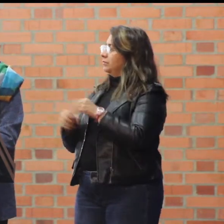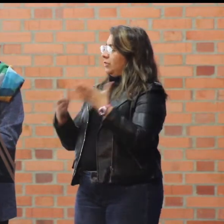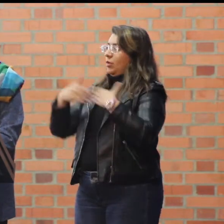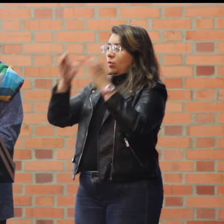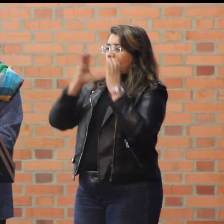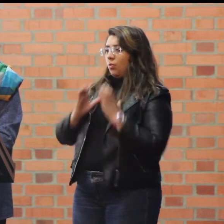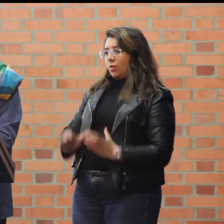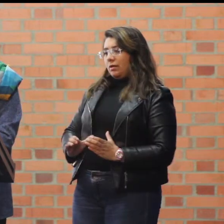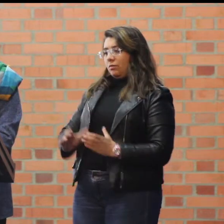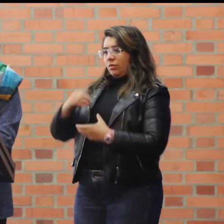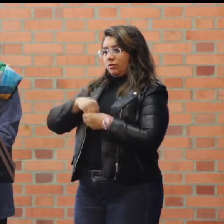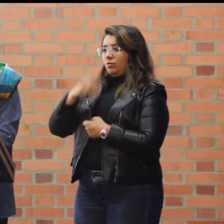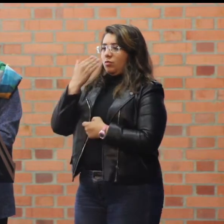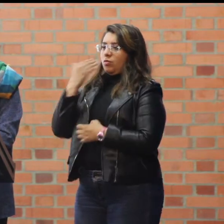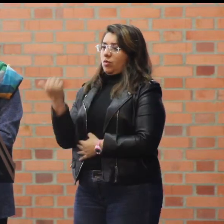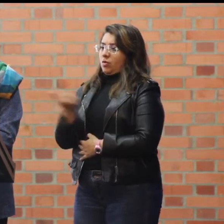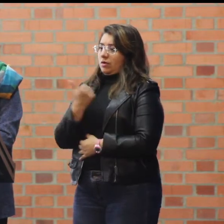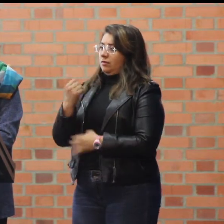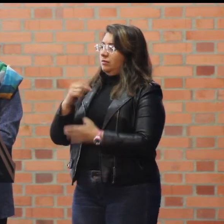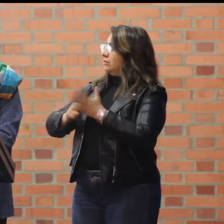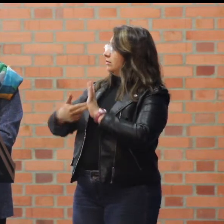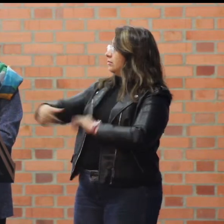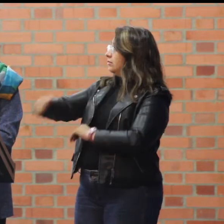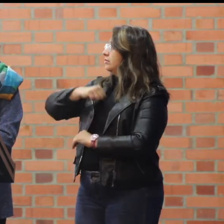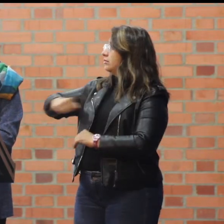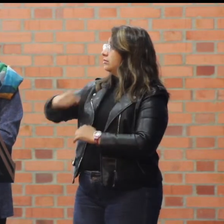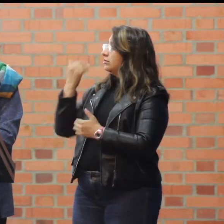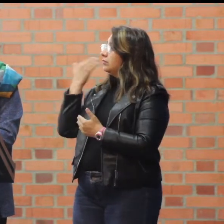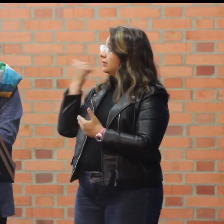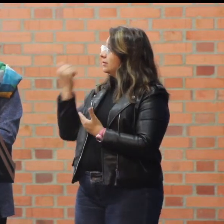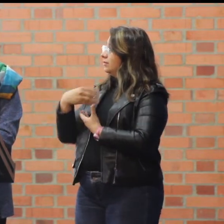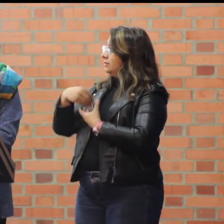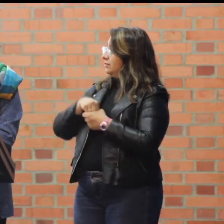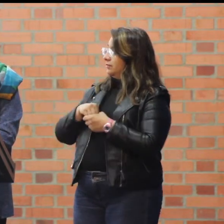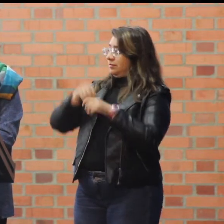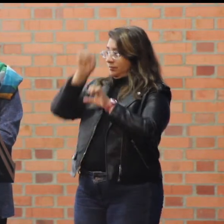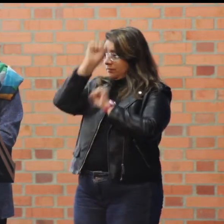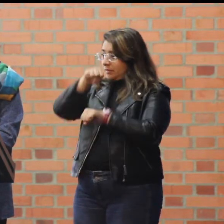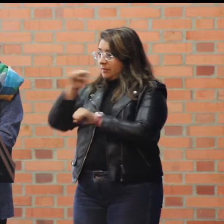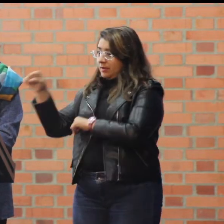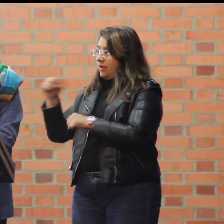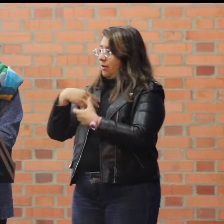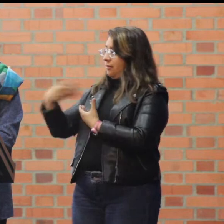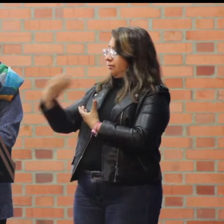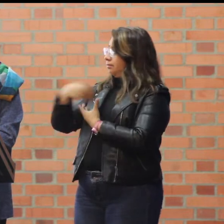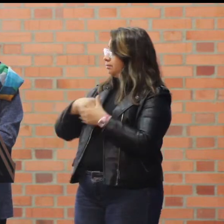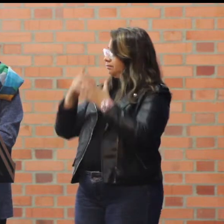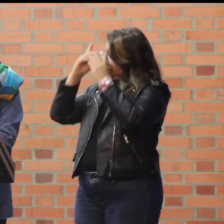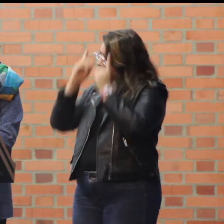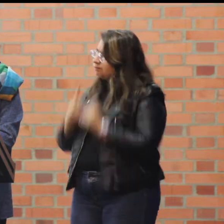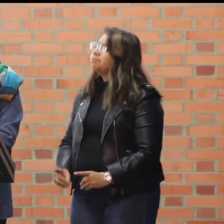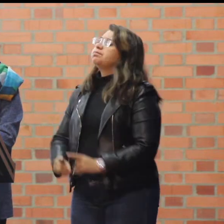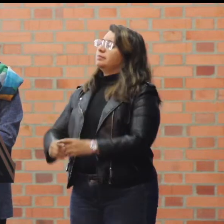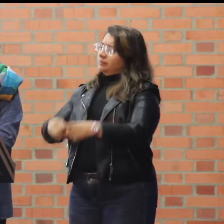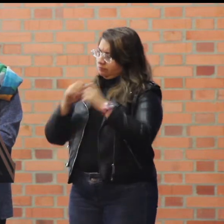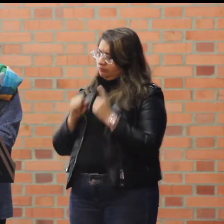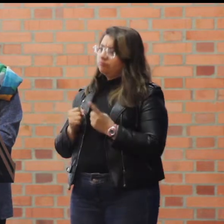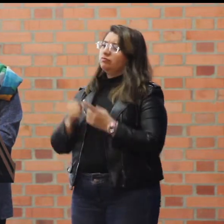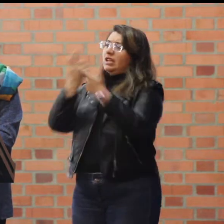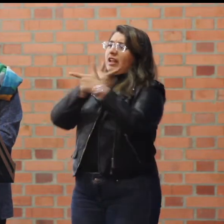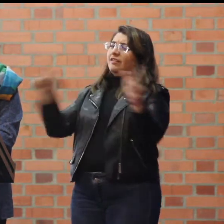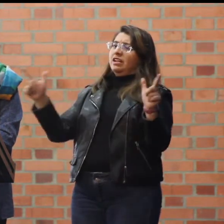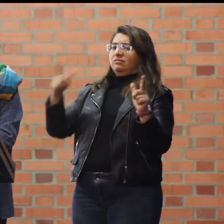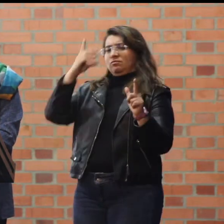de las mujeres el derecho de las mujeres y de las personas con capacidad de gestar a decidir libre y voluntariamente